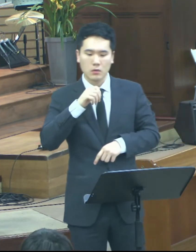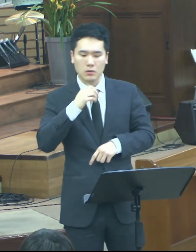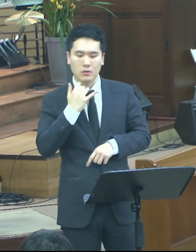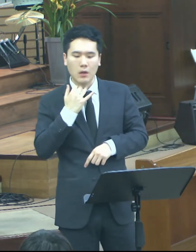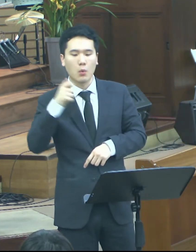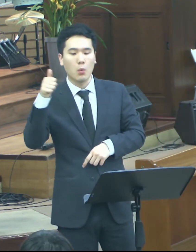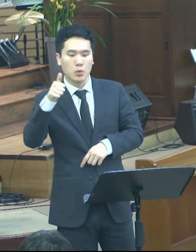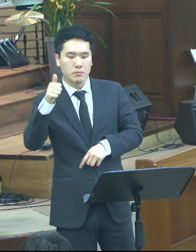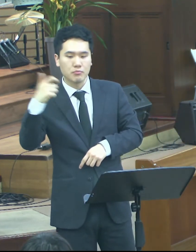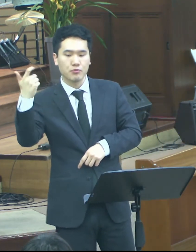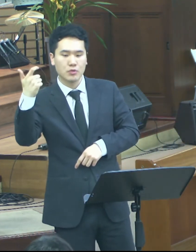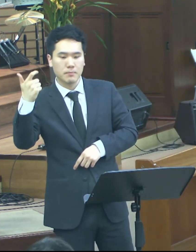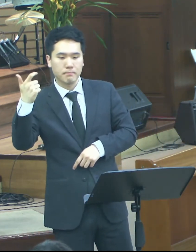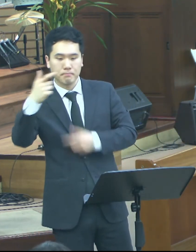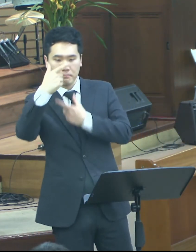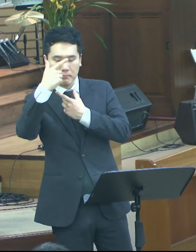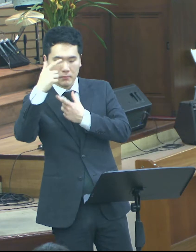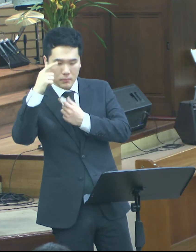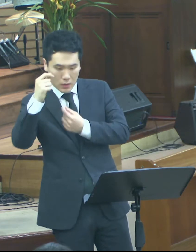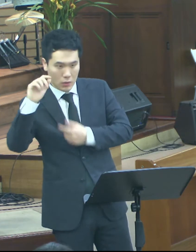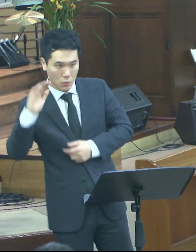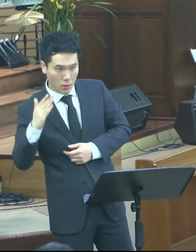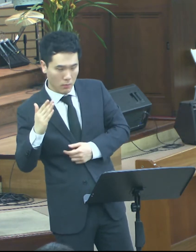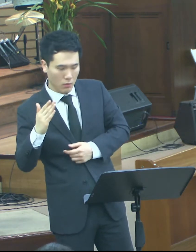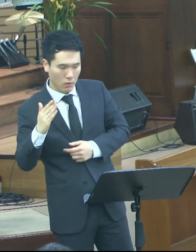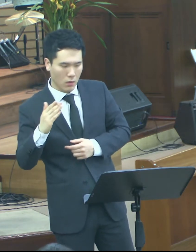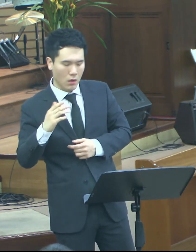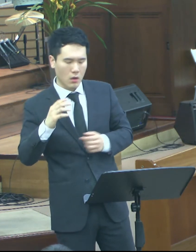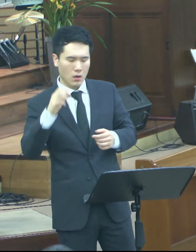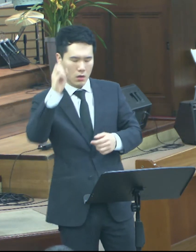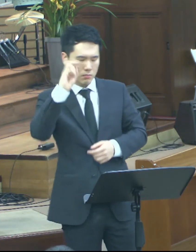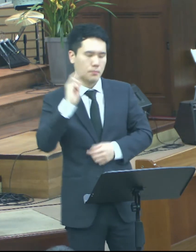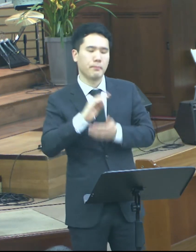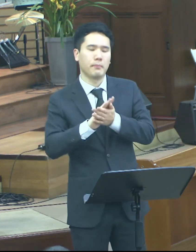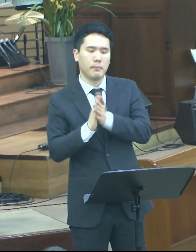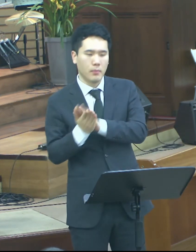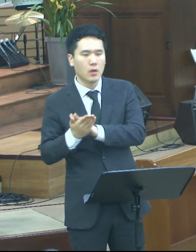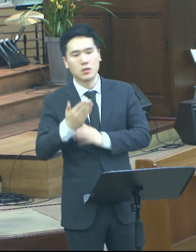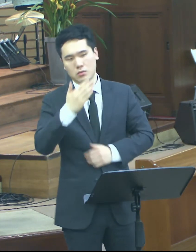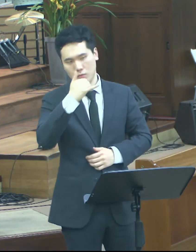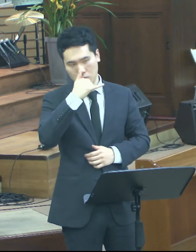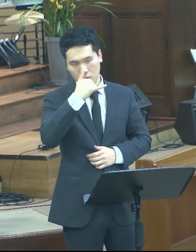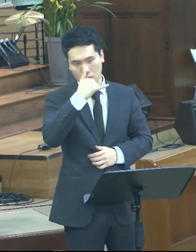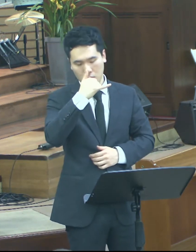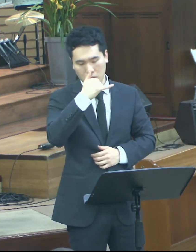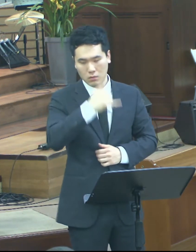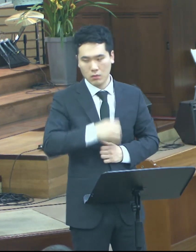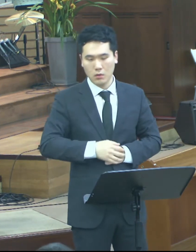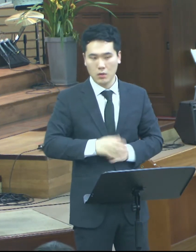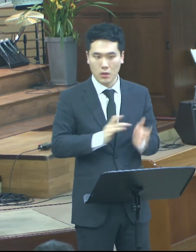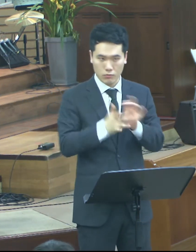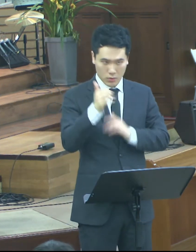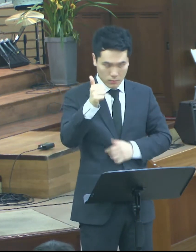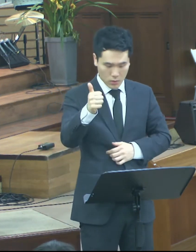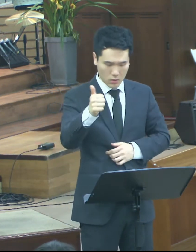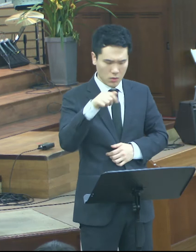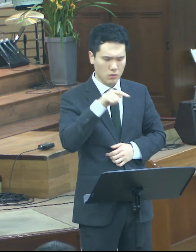60까지 괜찮다가요 70대 돼가지고 바리새인같이 변할 때가 있어요. 예수님 지금 그것을 경계하시는 거예요.